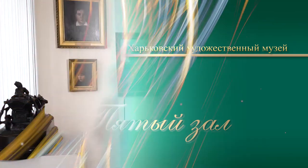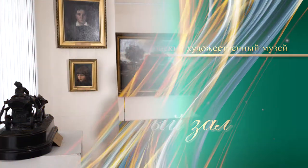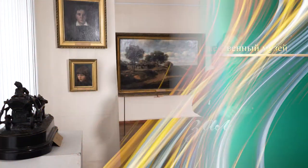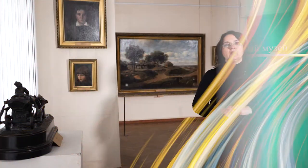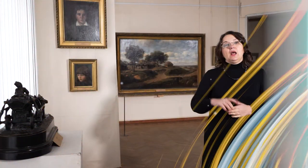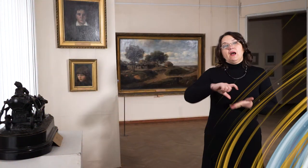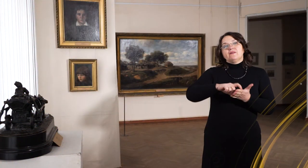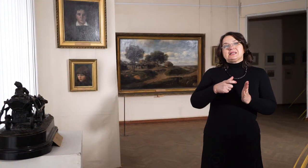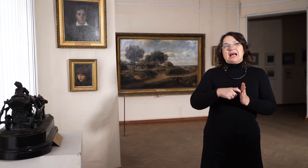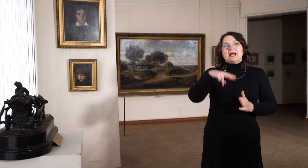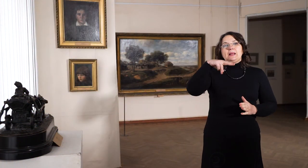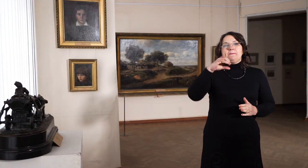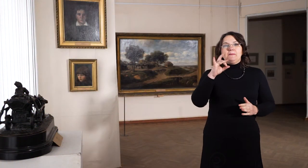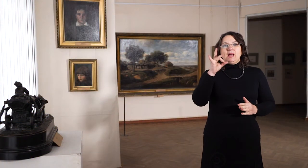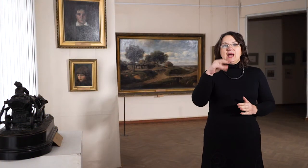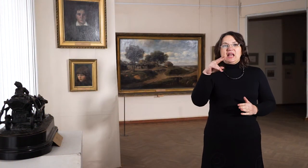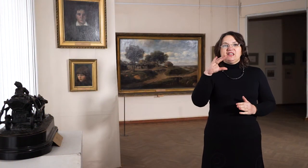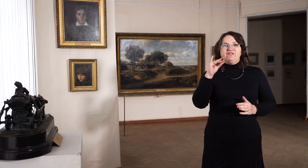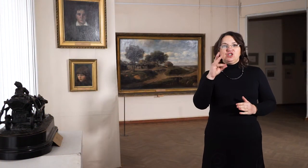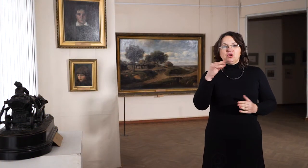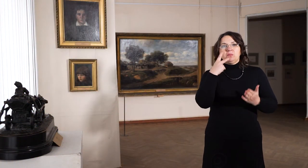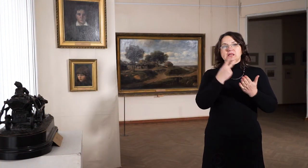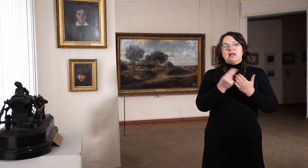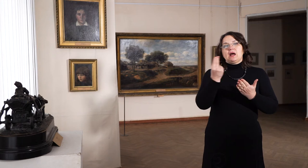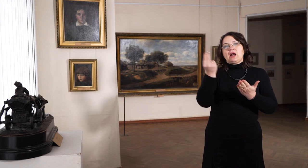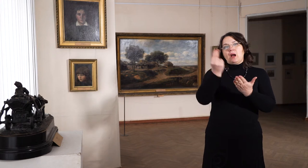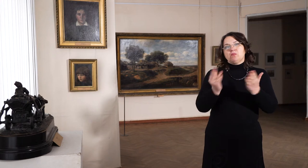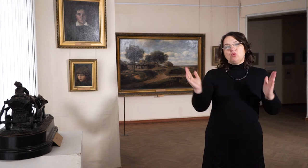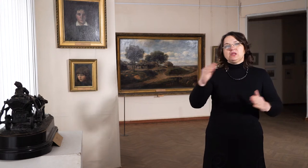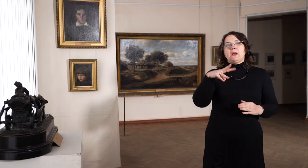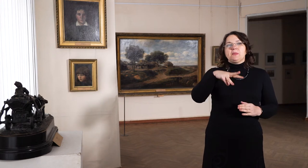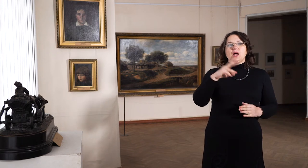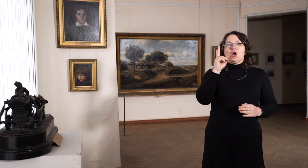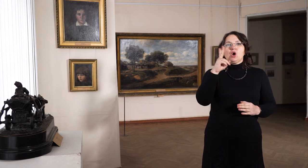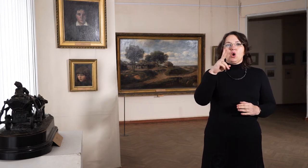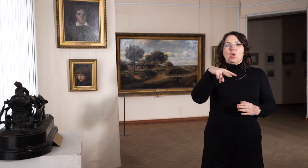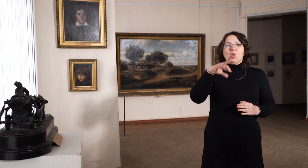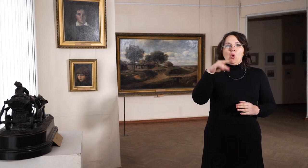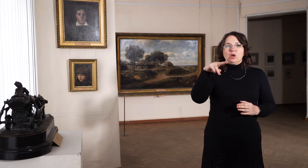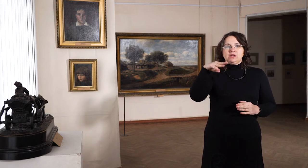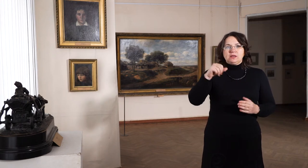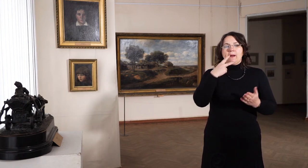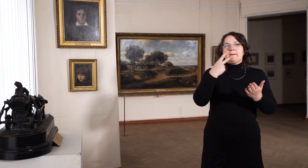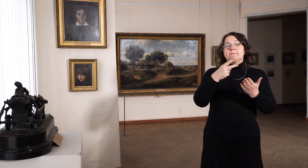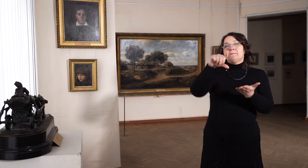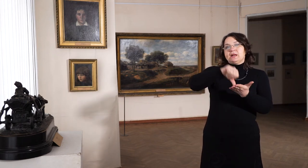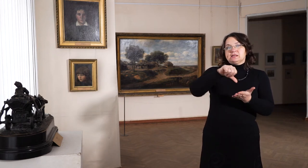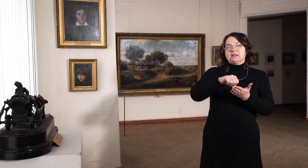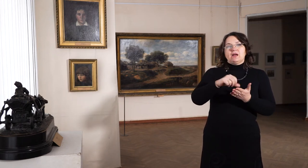В зале передвижников представлена работа художника Михаила Клотта, представителя блестящей династии обрусевших